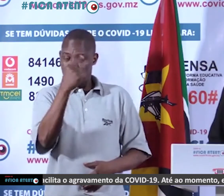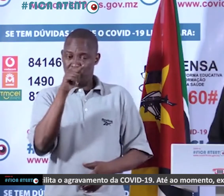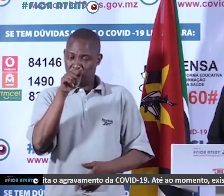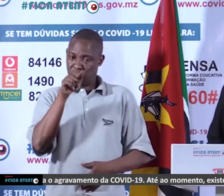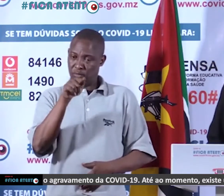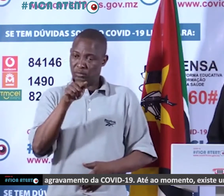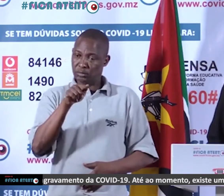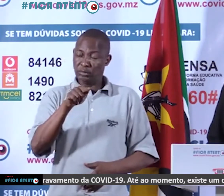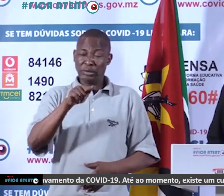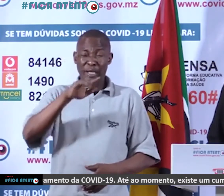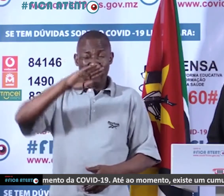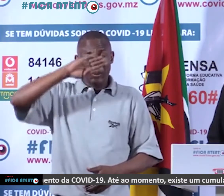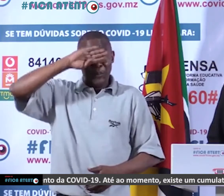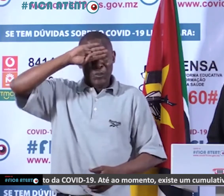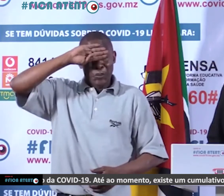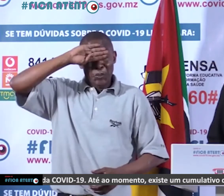cuidados